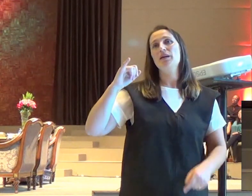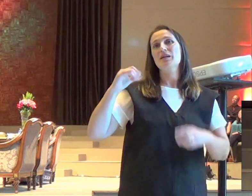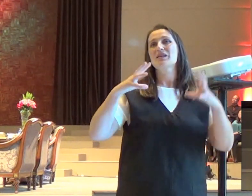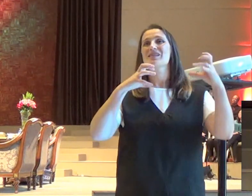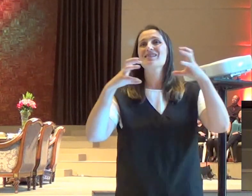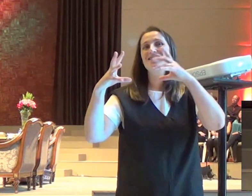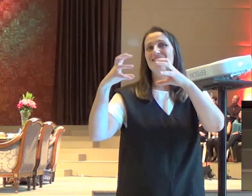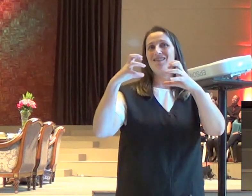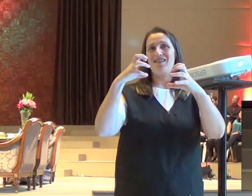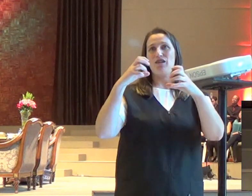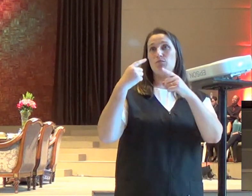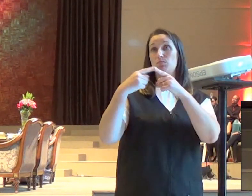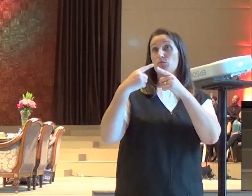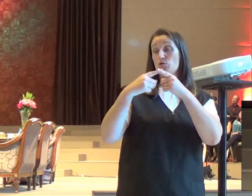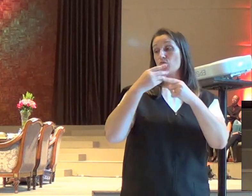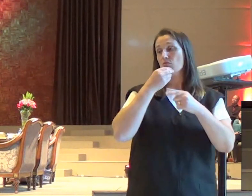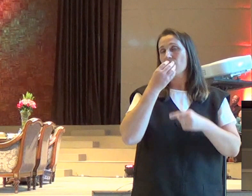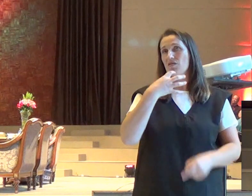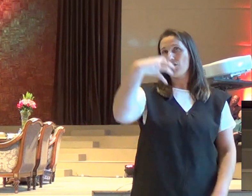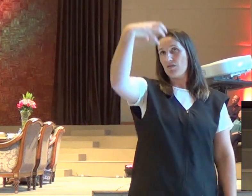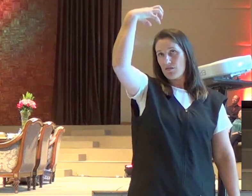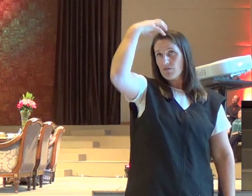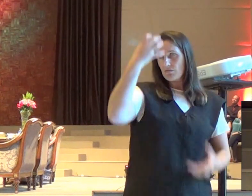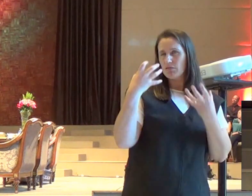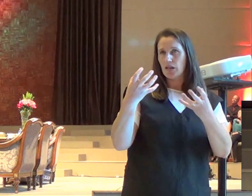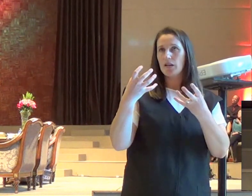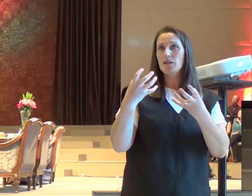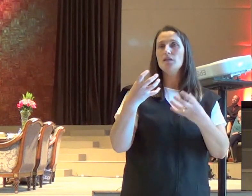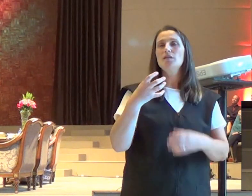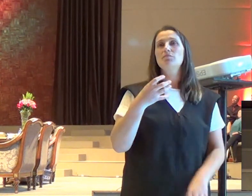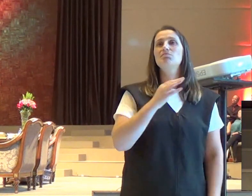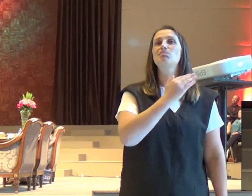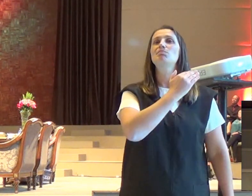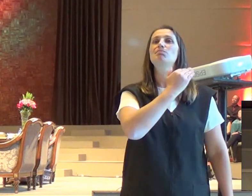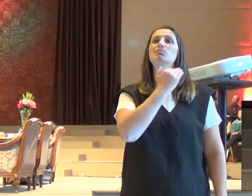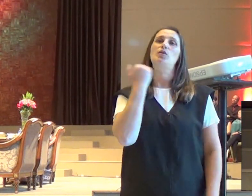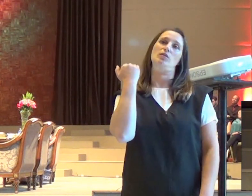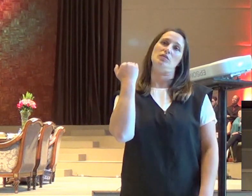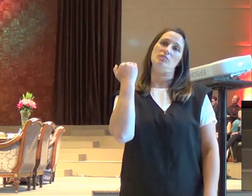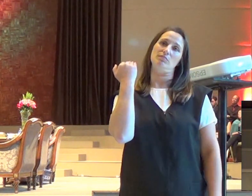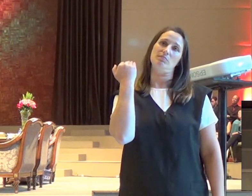Absalão quer ser rei e aquele menino morre pelo exército de Davi